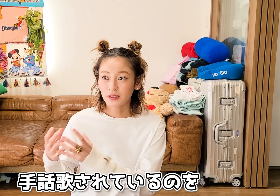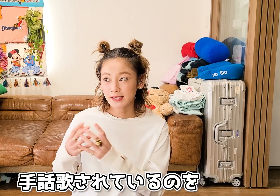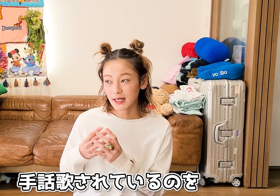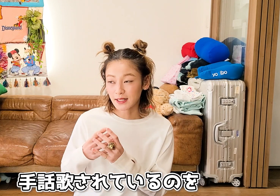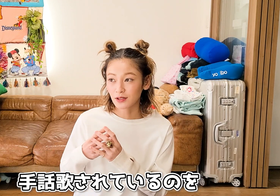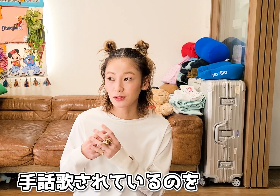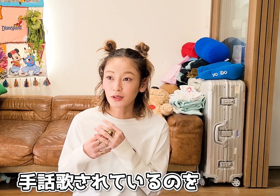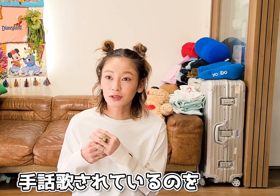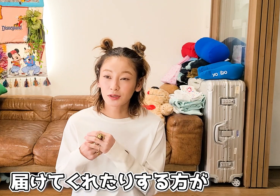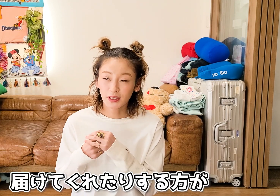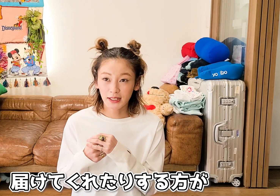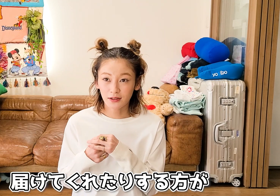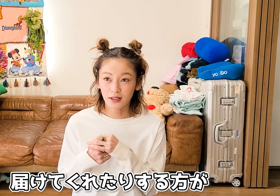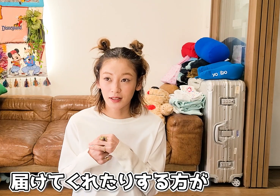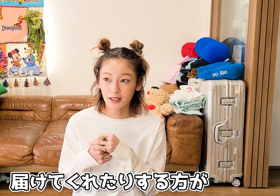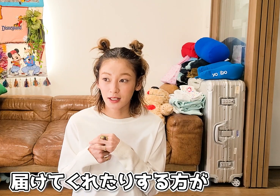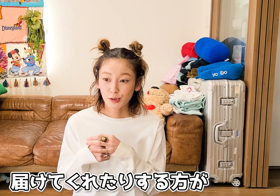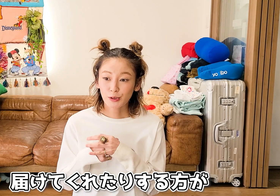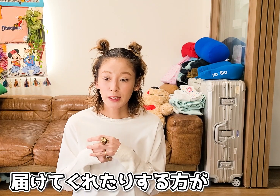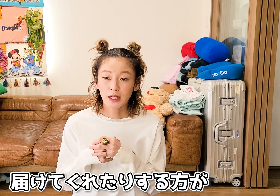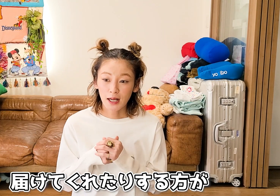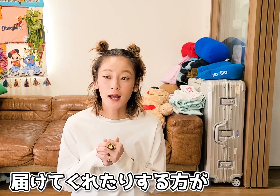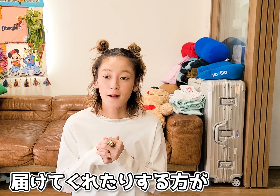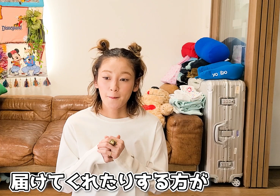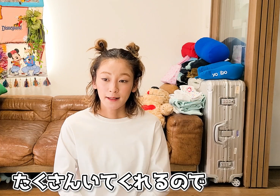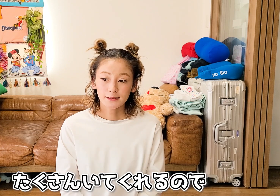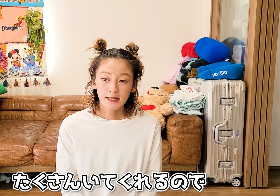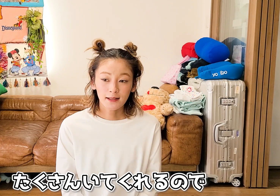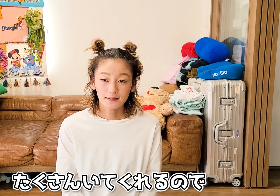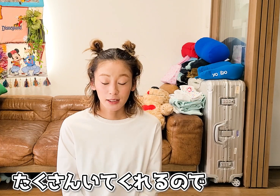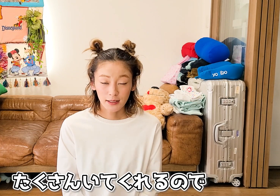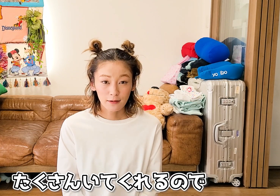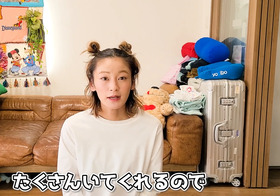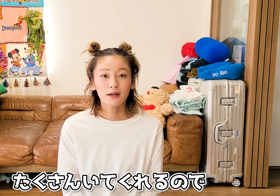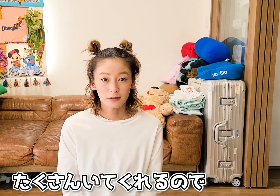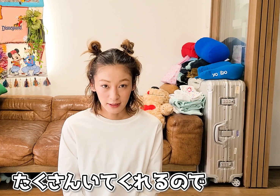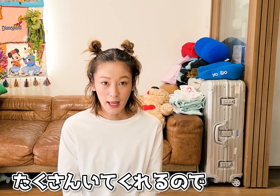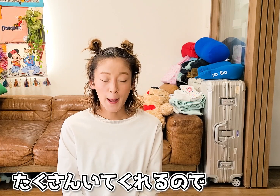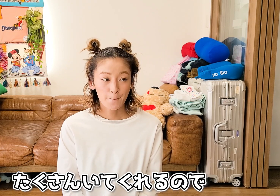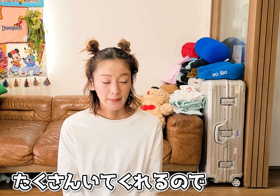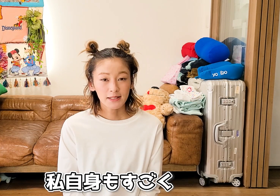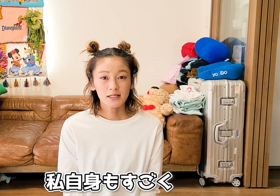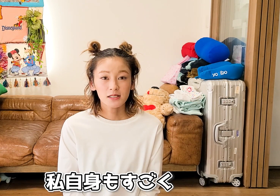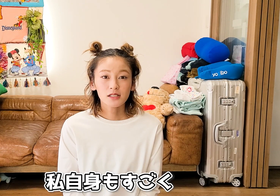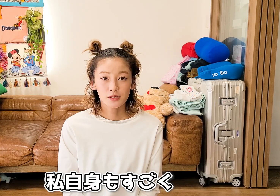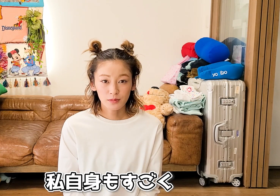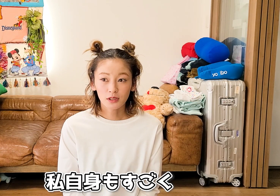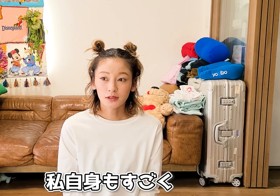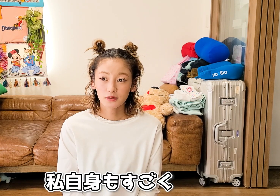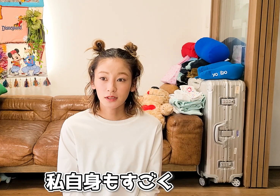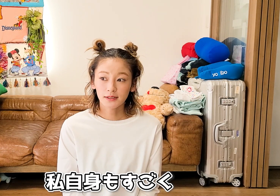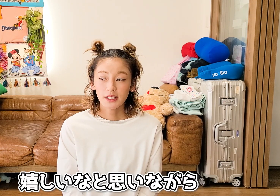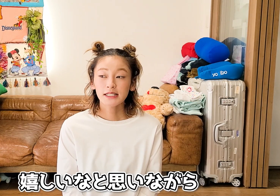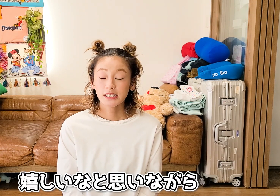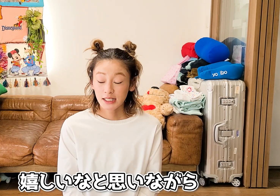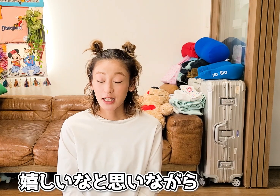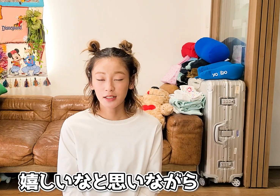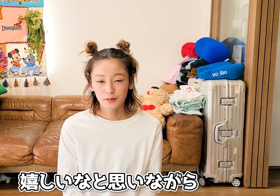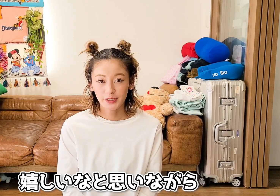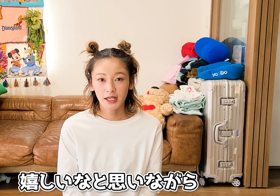歌されてるのを届けてくれたりする方がたくさんいてくれるので、私自身もすごい嬉しいなって思いなが